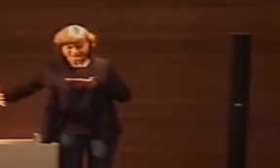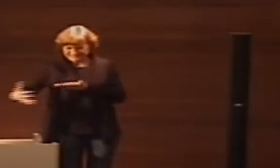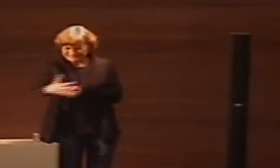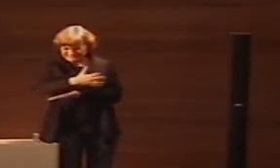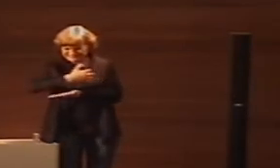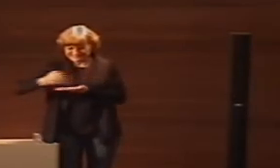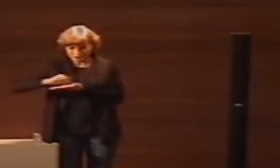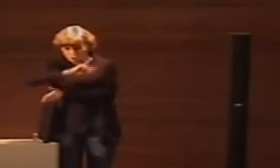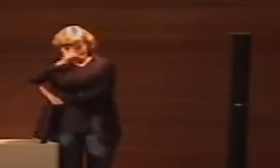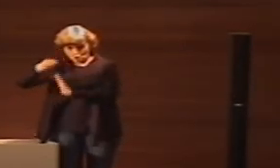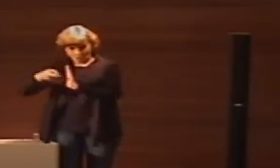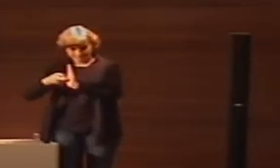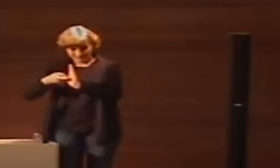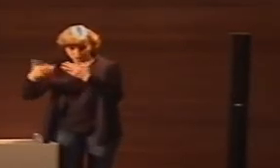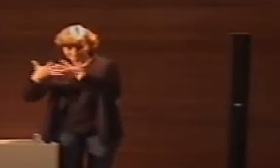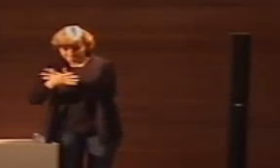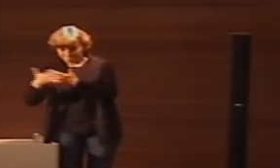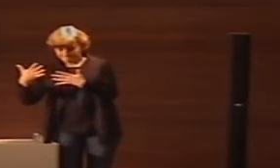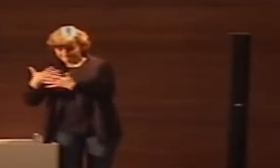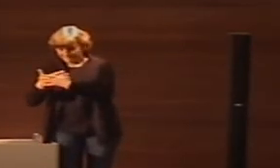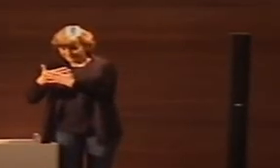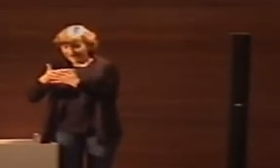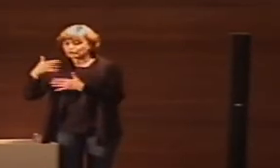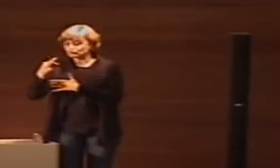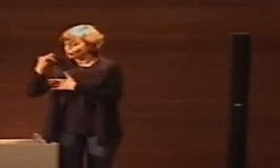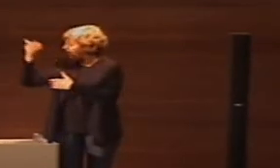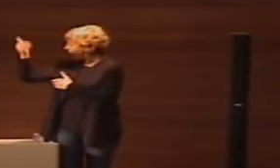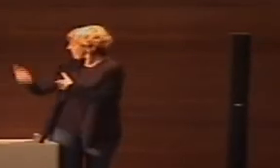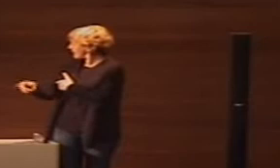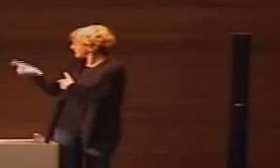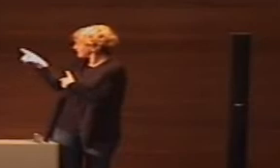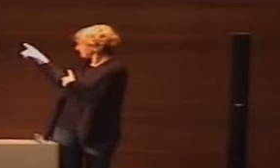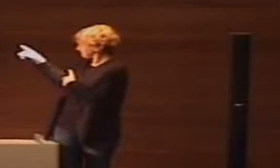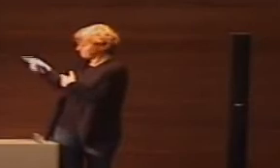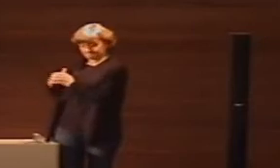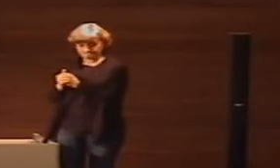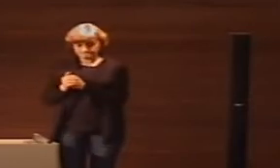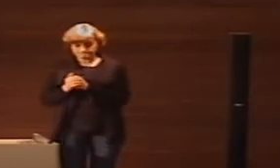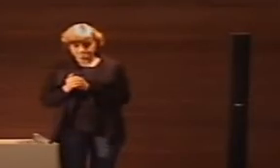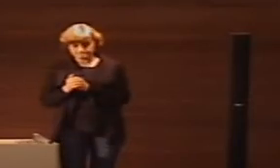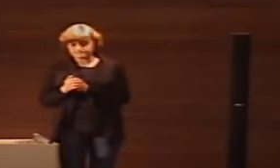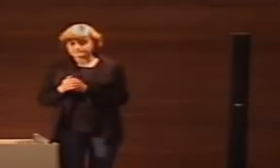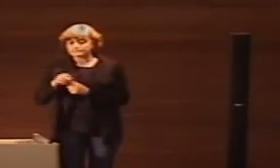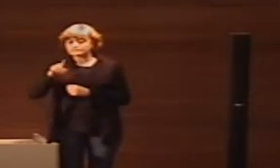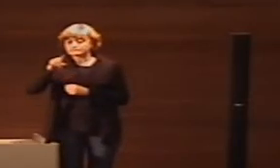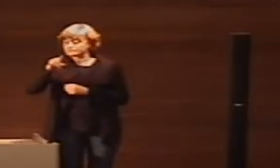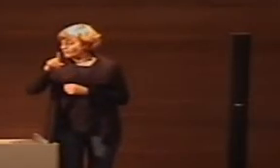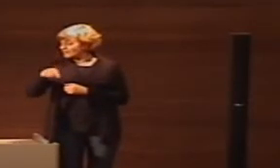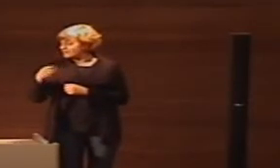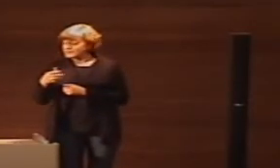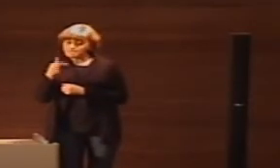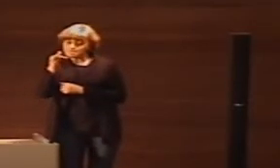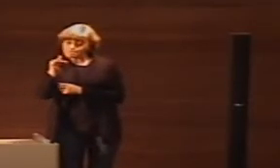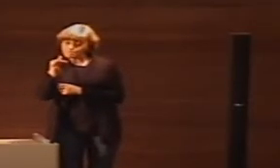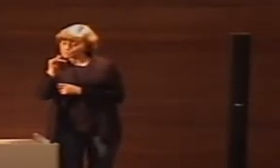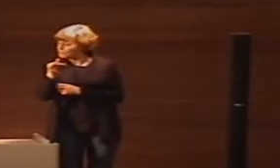con modelo puerta a puerta. La generación per cápita es inferior y esto en parte es una buena noticia, pero en parte